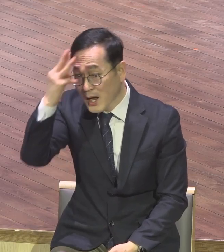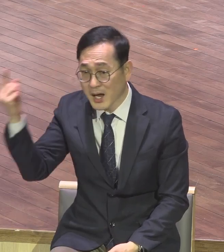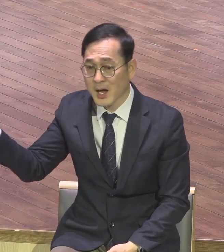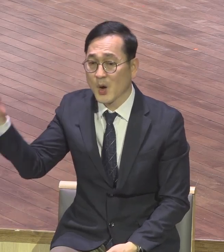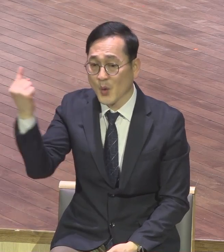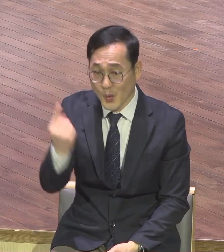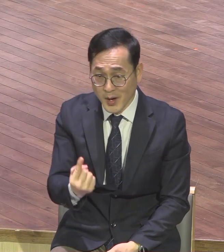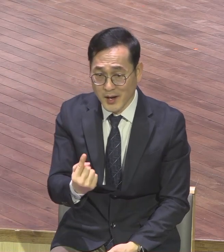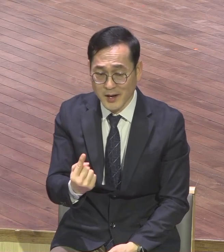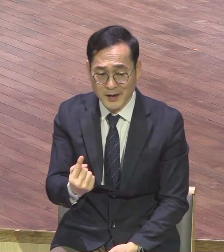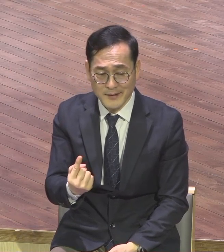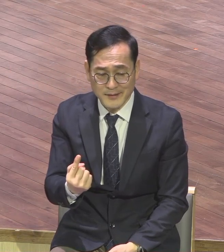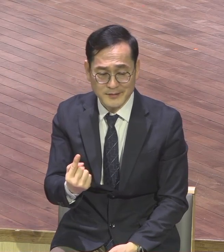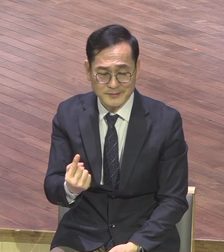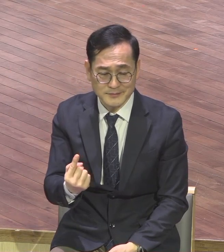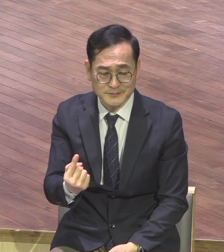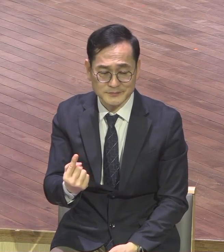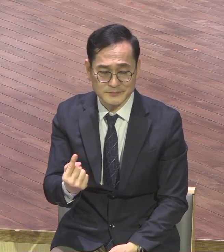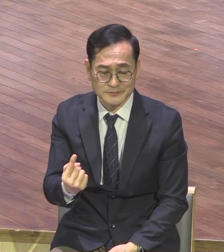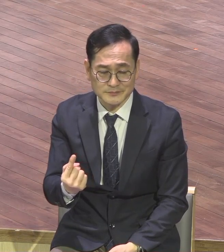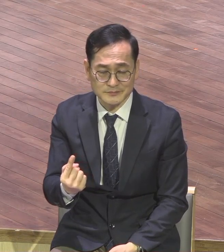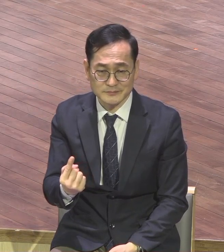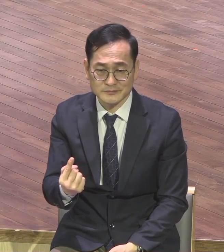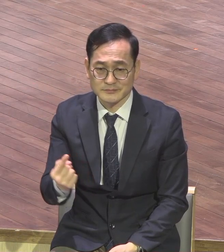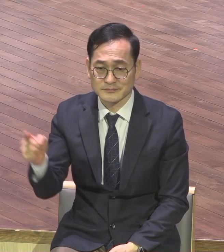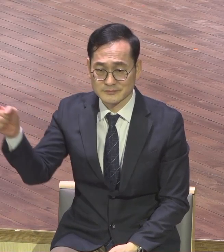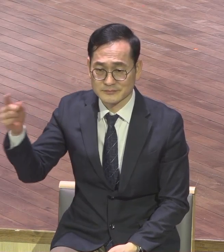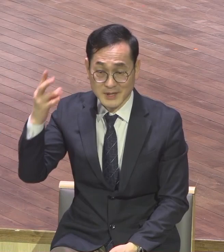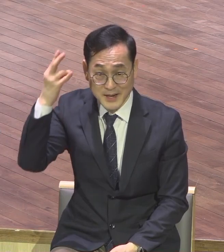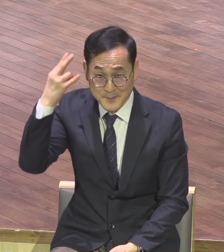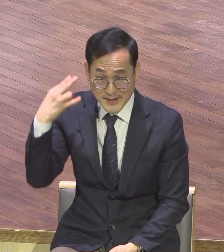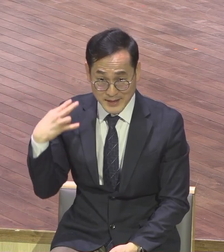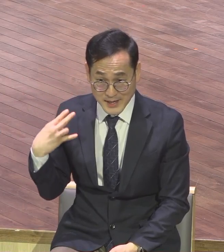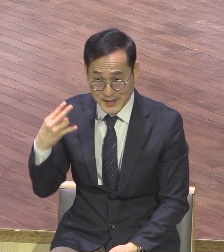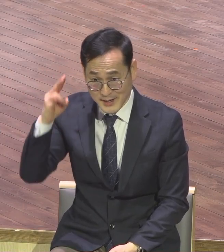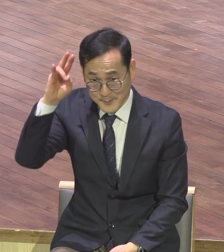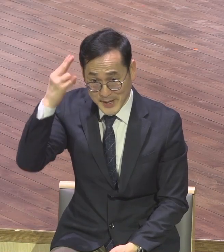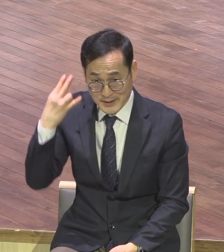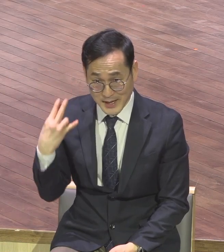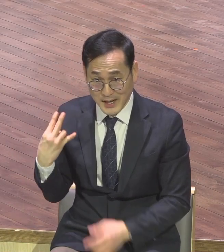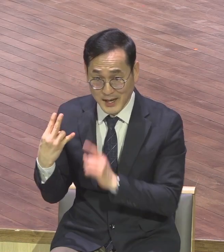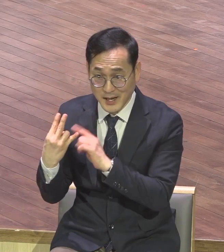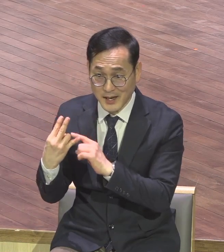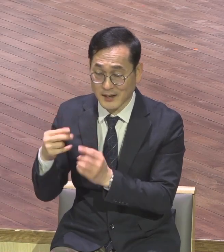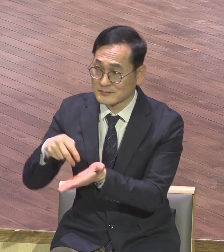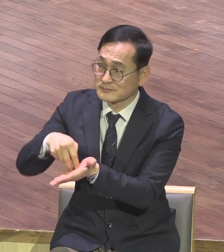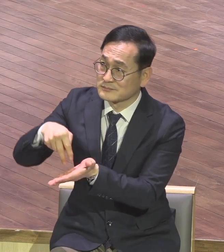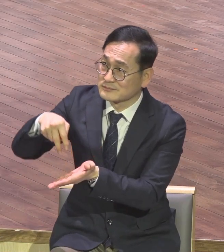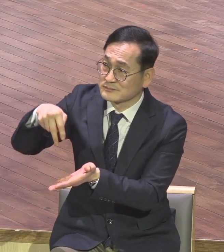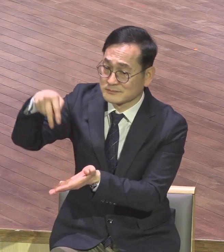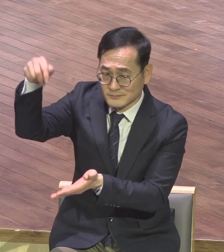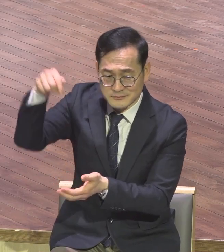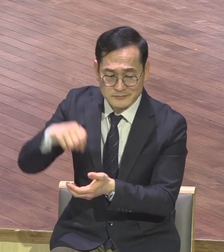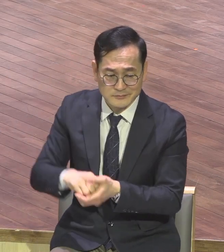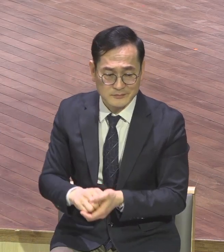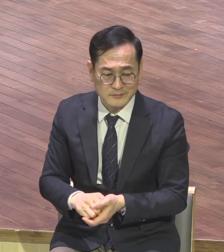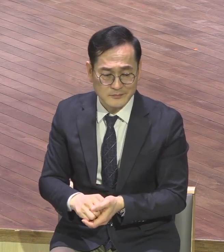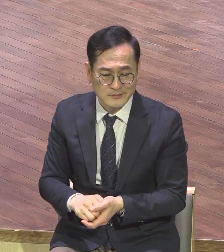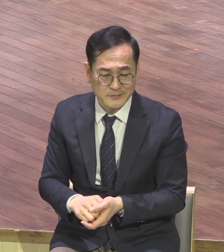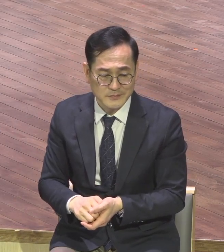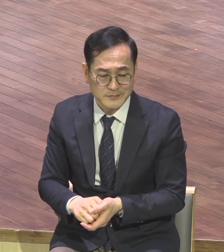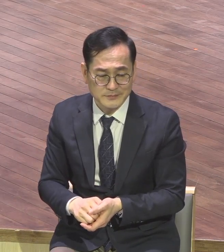다 천주교잖아요. 이 마리아 성천설 예배를 드렸다니까요. 마리아 성천했다 성경 어디에 나와